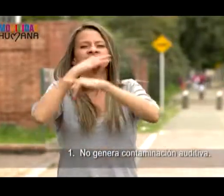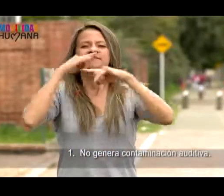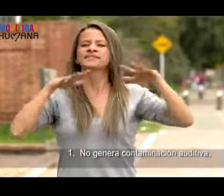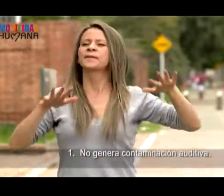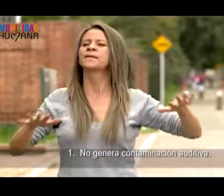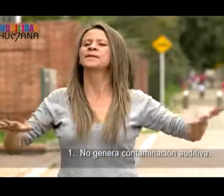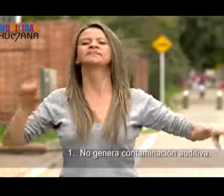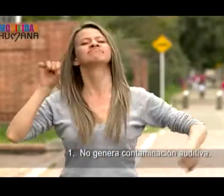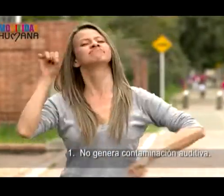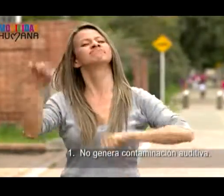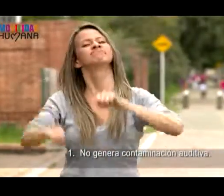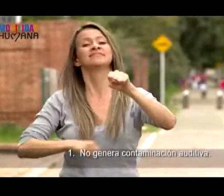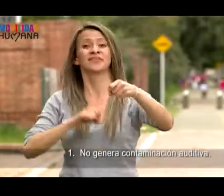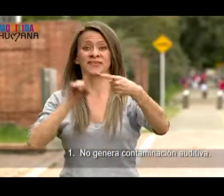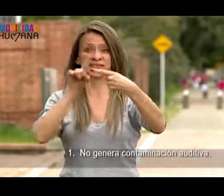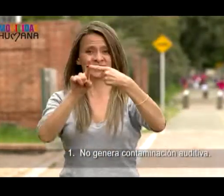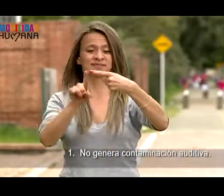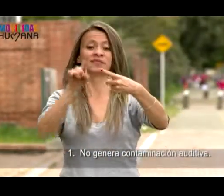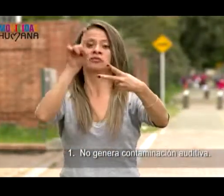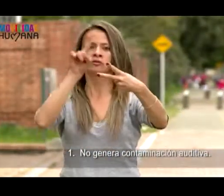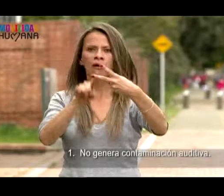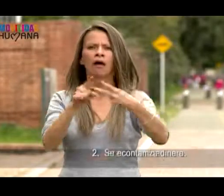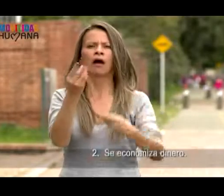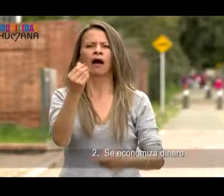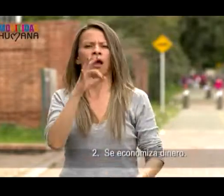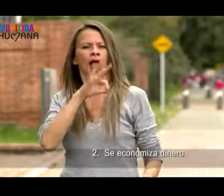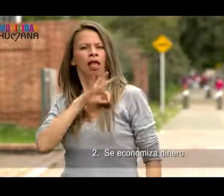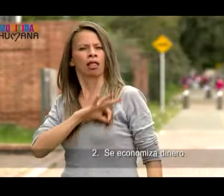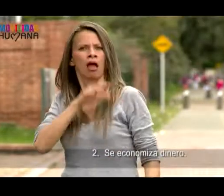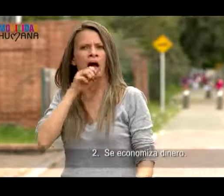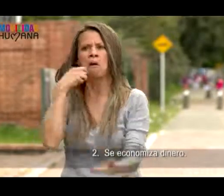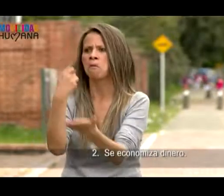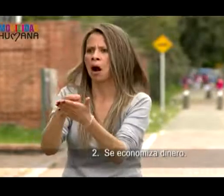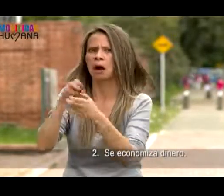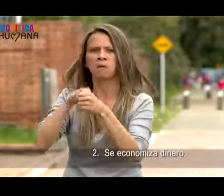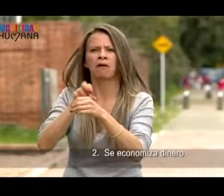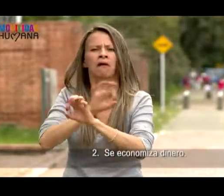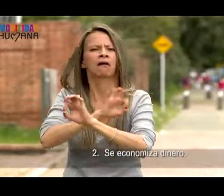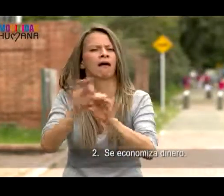genera contaminación auditiva. Segundo, se economiza dinero.